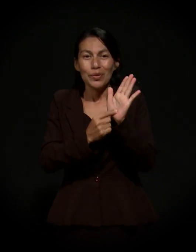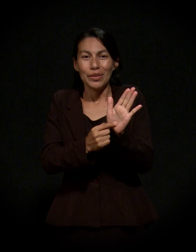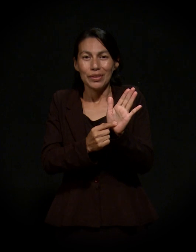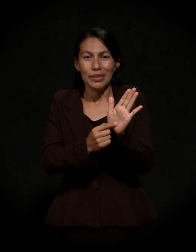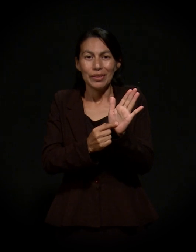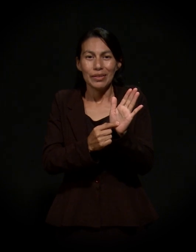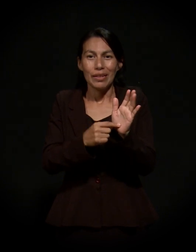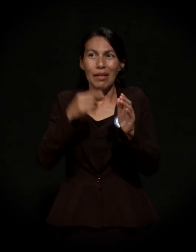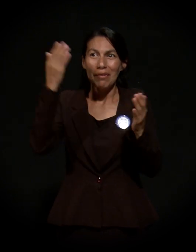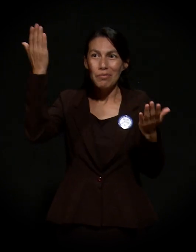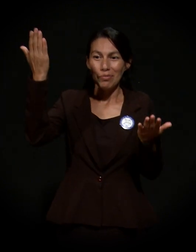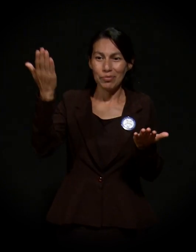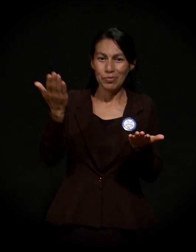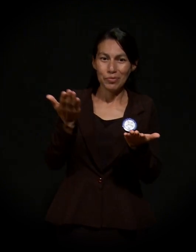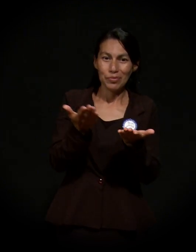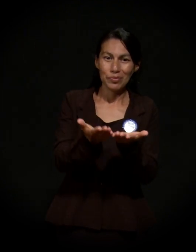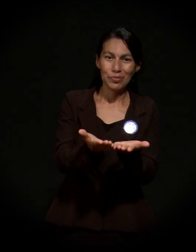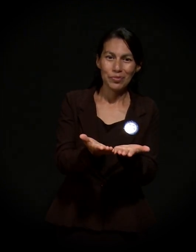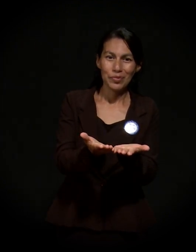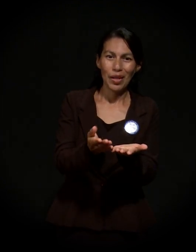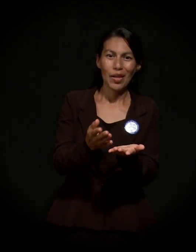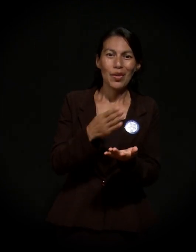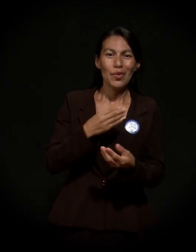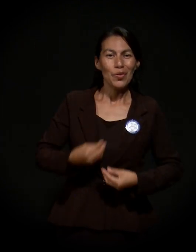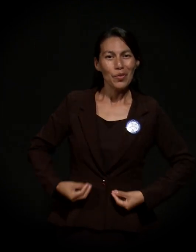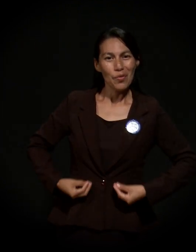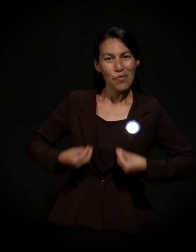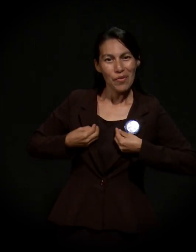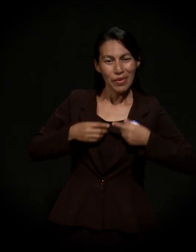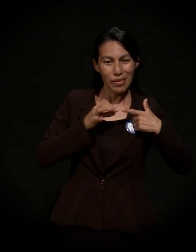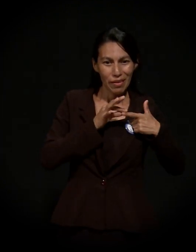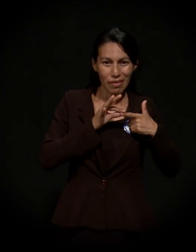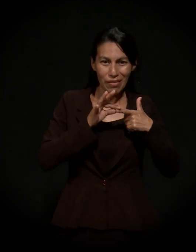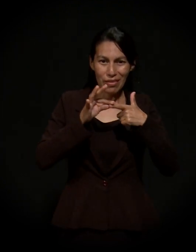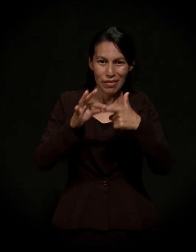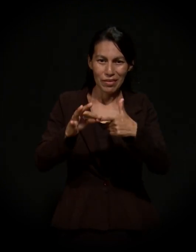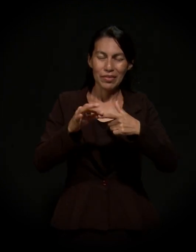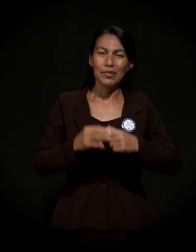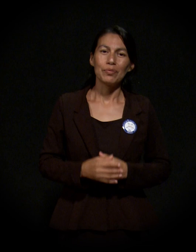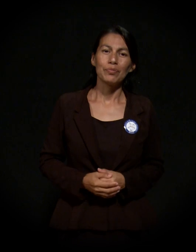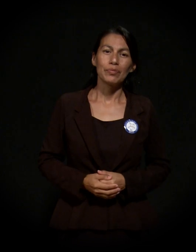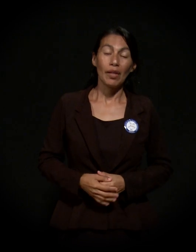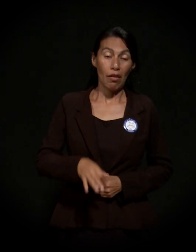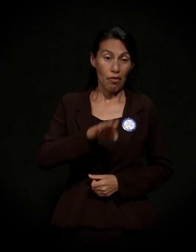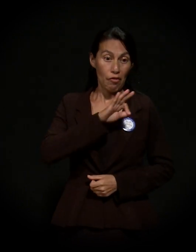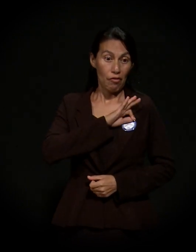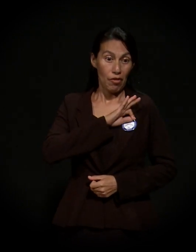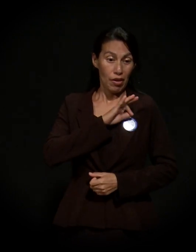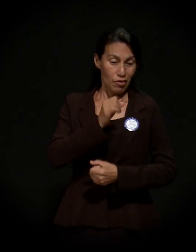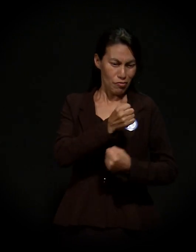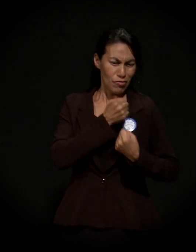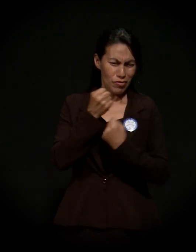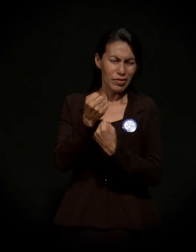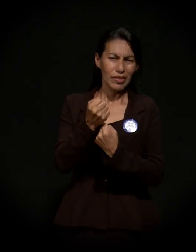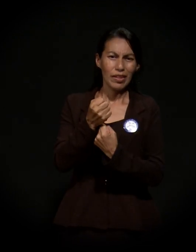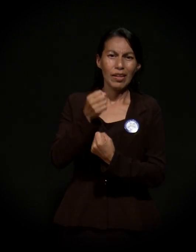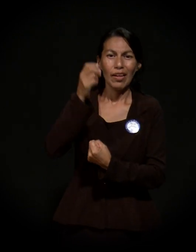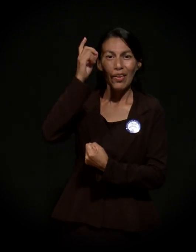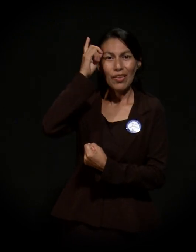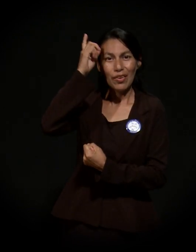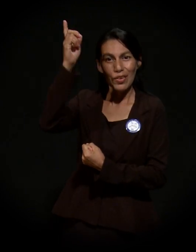guiando nuestra vida para fortalecer nuestra fe, porque Dios está vivo y